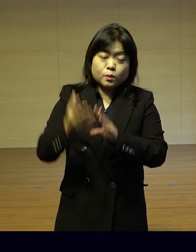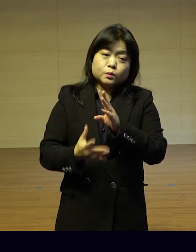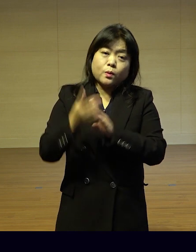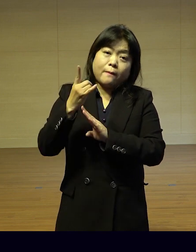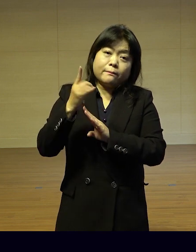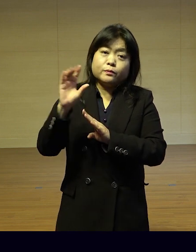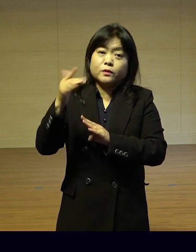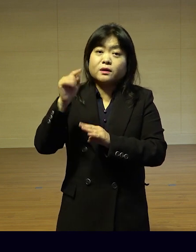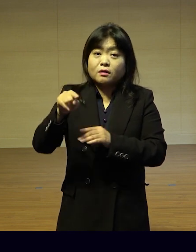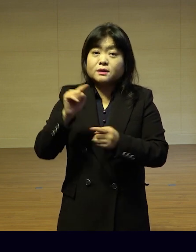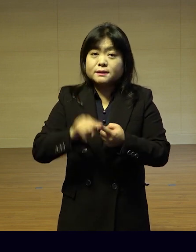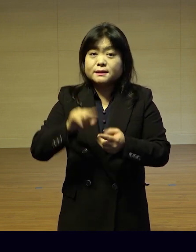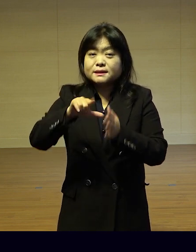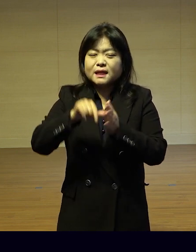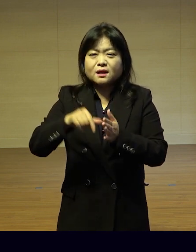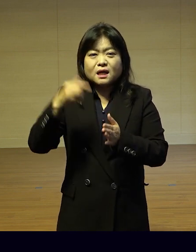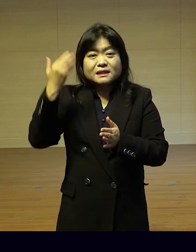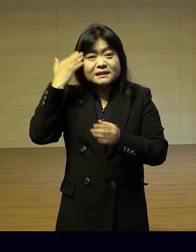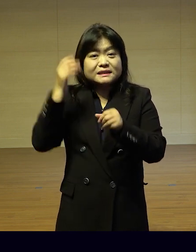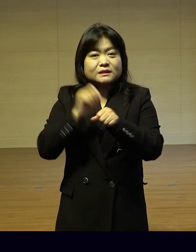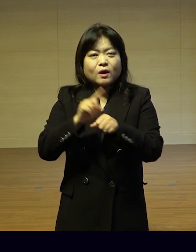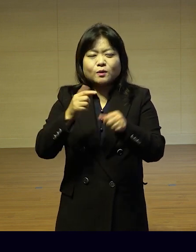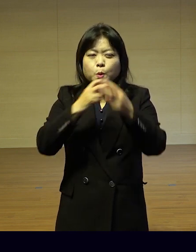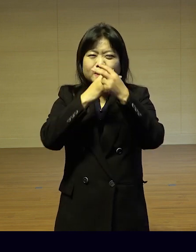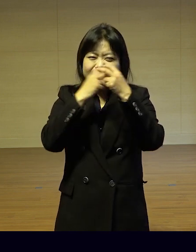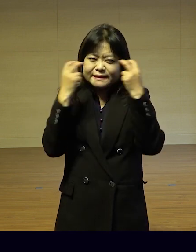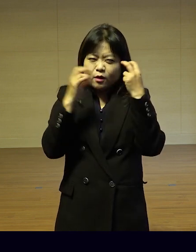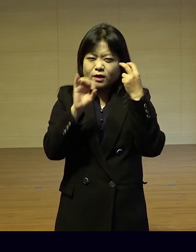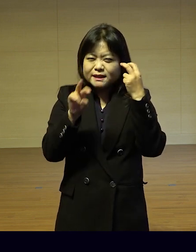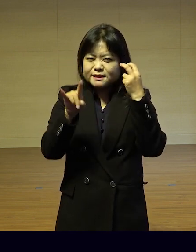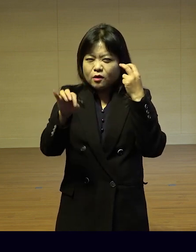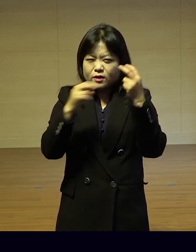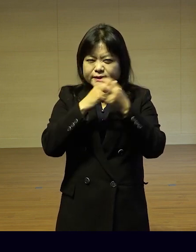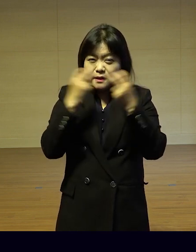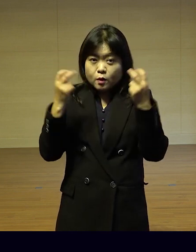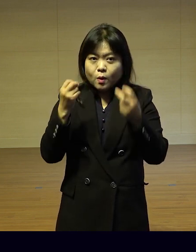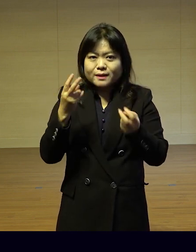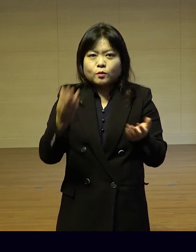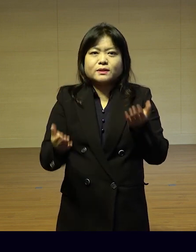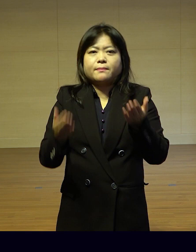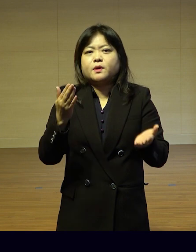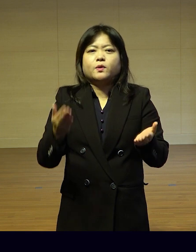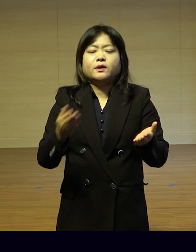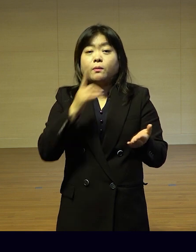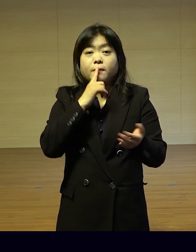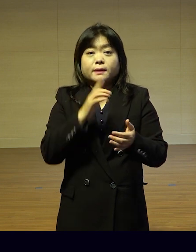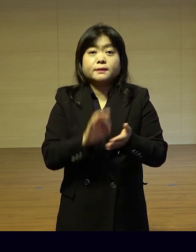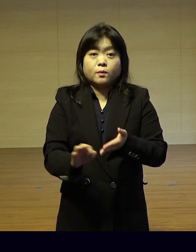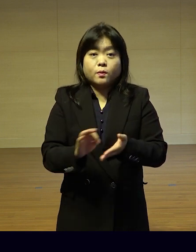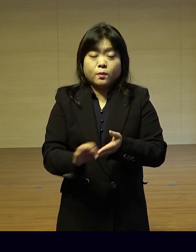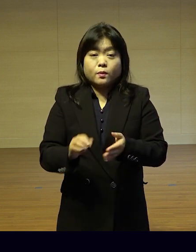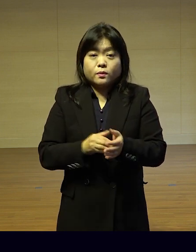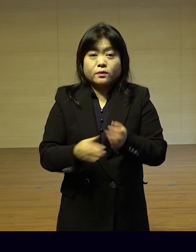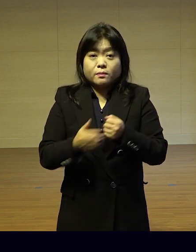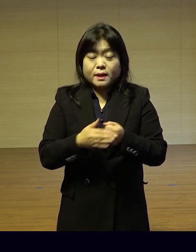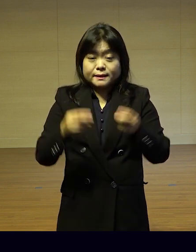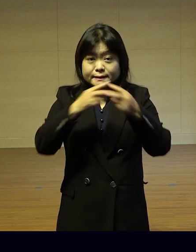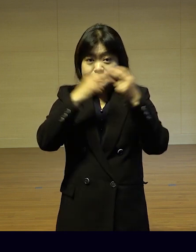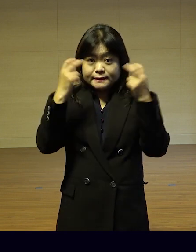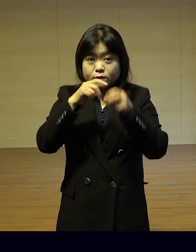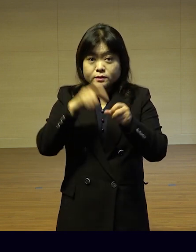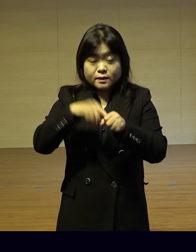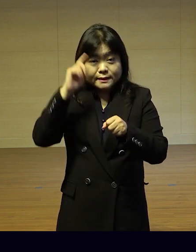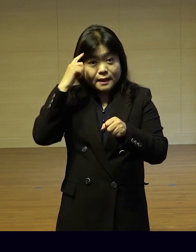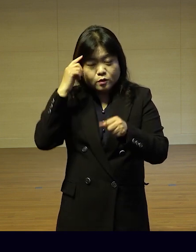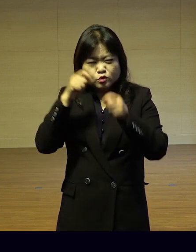바로 그때는 이성이라는 말을 쓰고요. 그것도 사변이라는 말을 씁니다. 통합하는 것을. 후자의 사유는 이성적